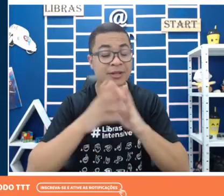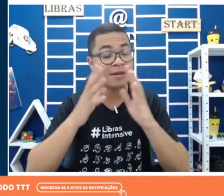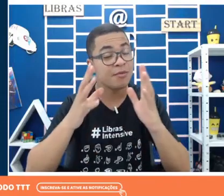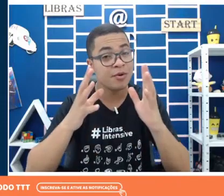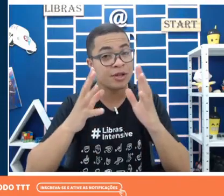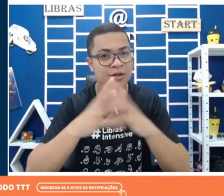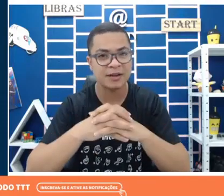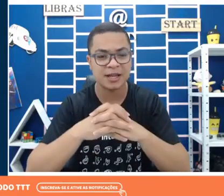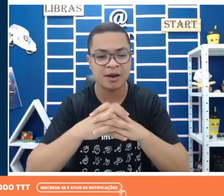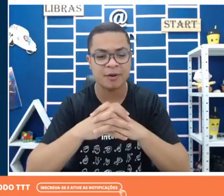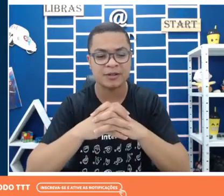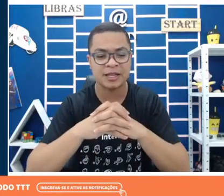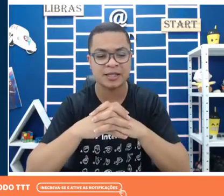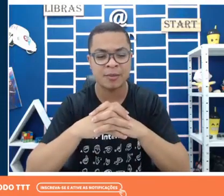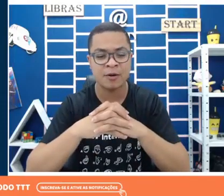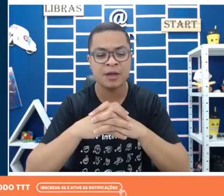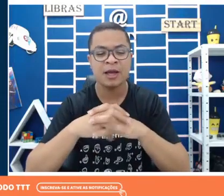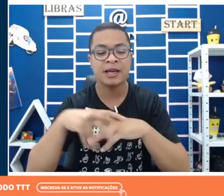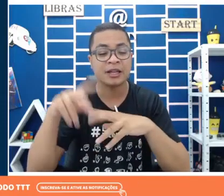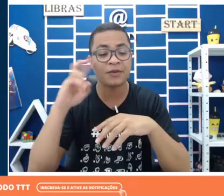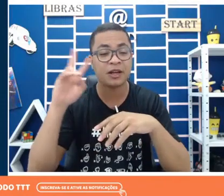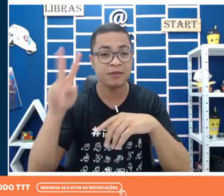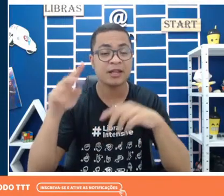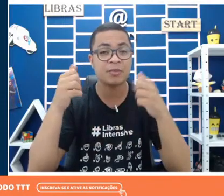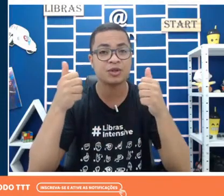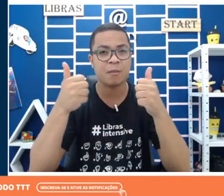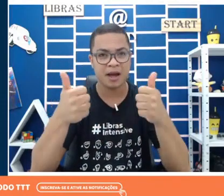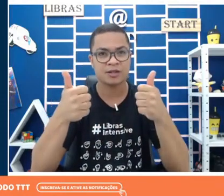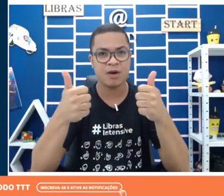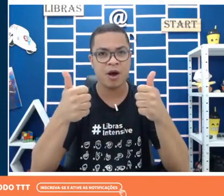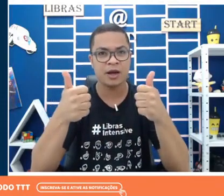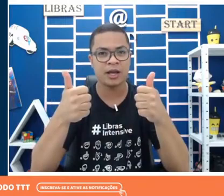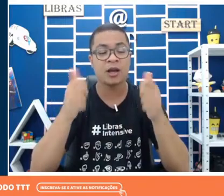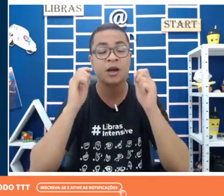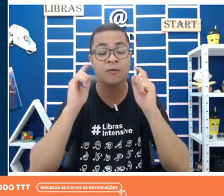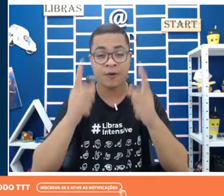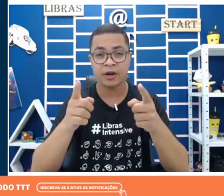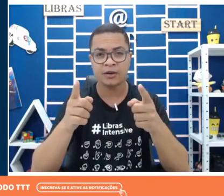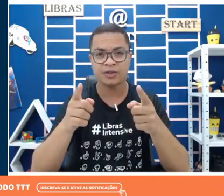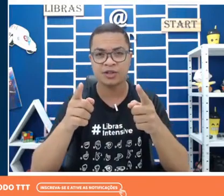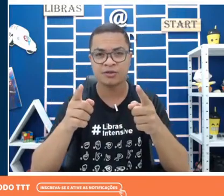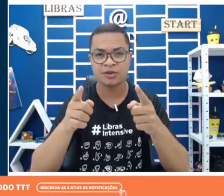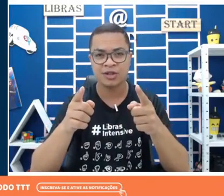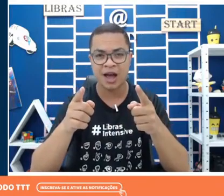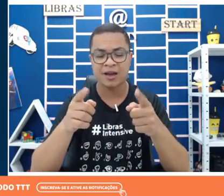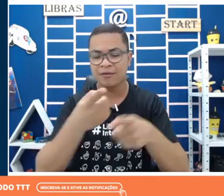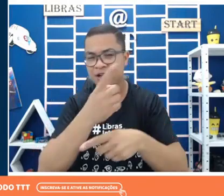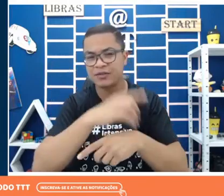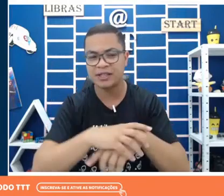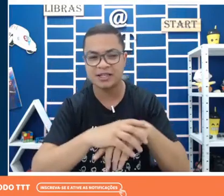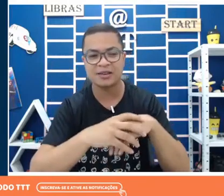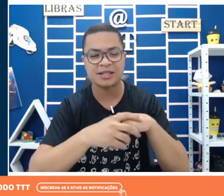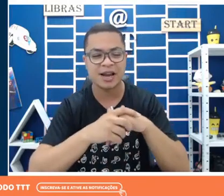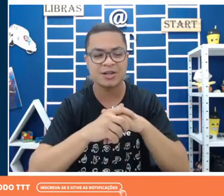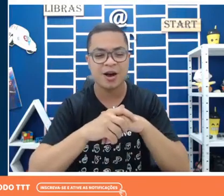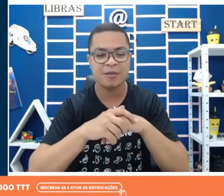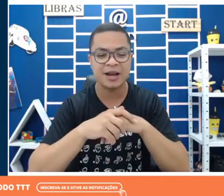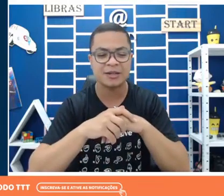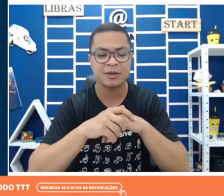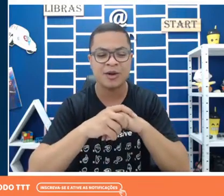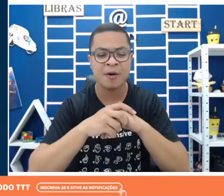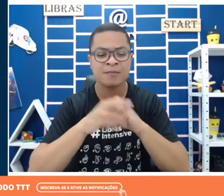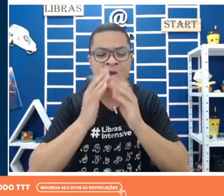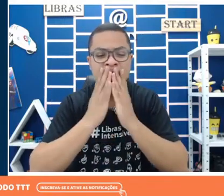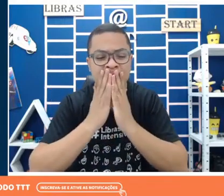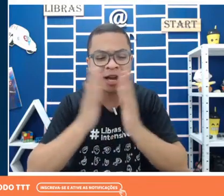ótima. Gostei muito de fazer a aula para vocês, tá bom? Quinta-feira que vem temos mais uma aula aí. Foquem nos estudos, tá? Vejo vocês dentro da sala de aula,